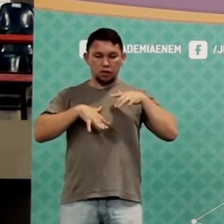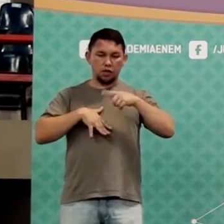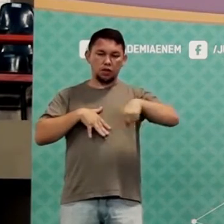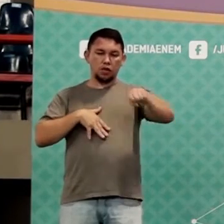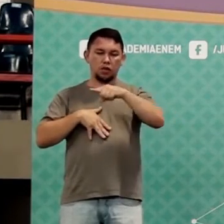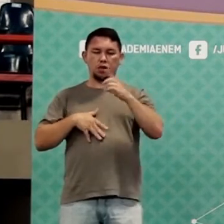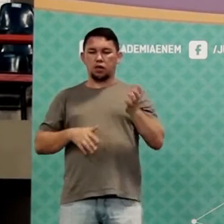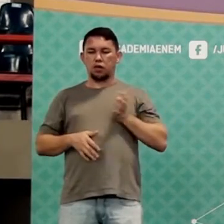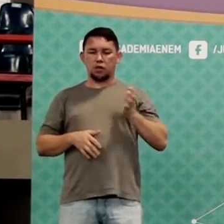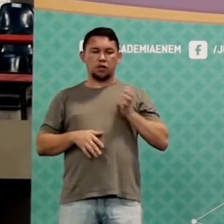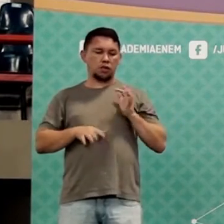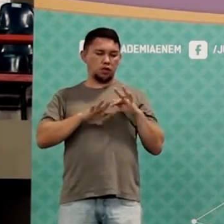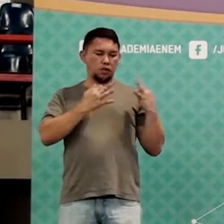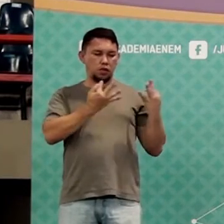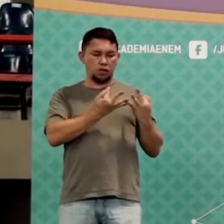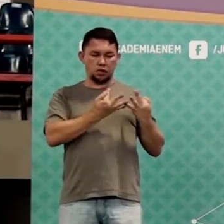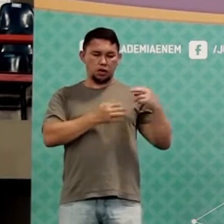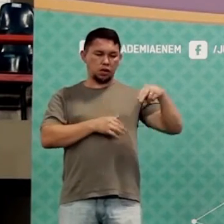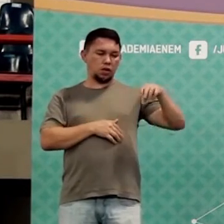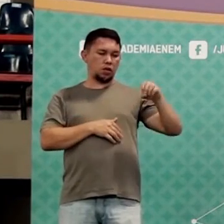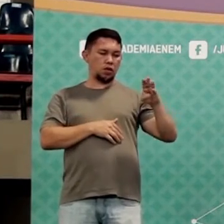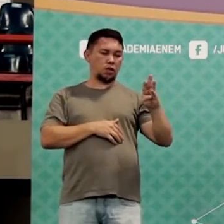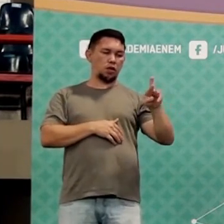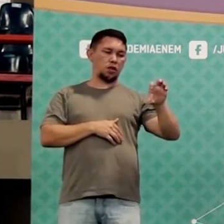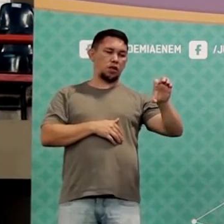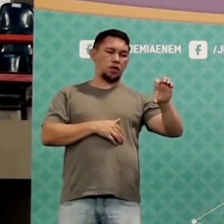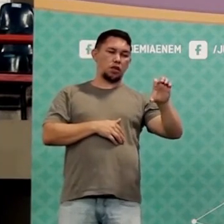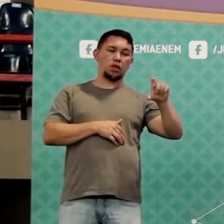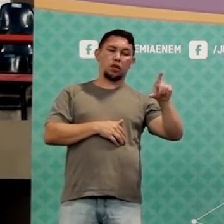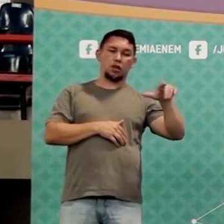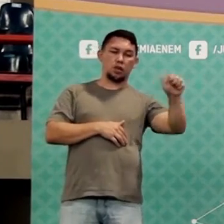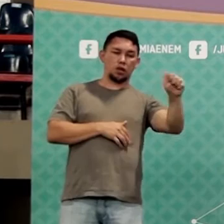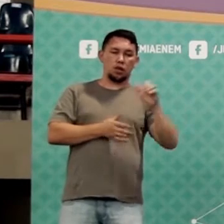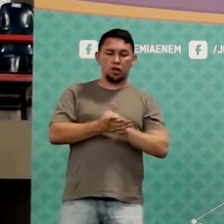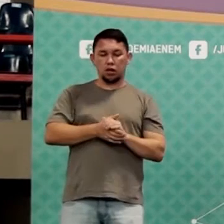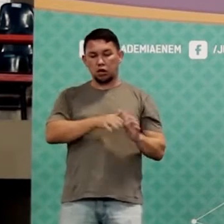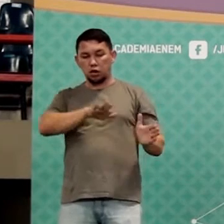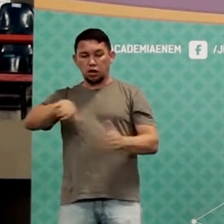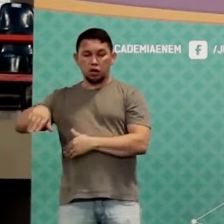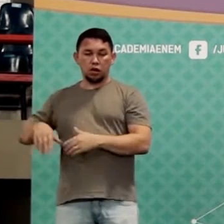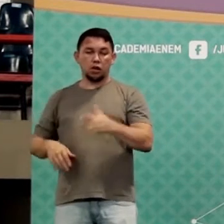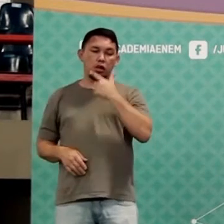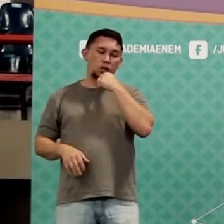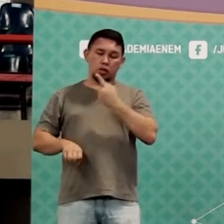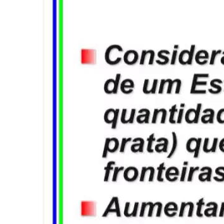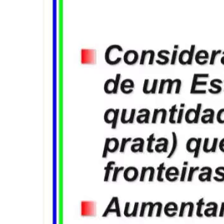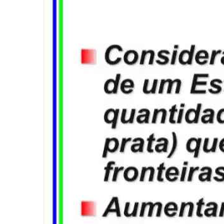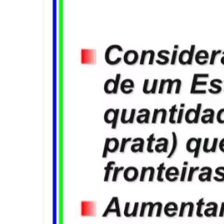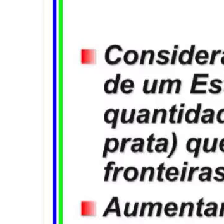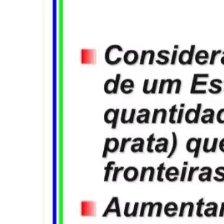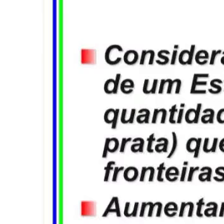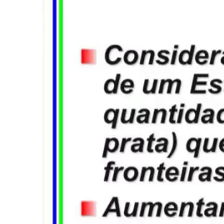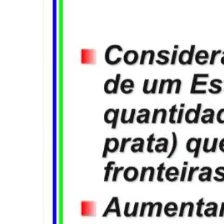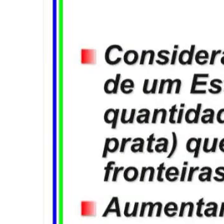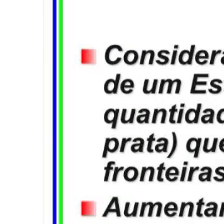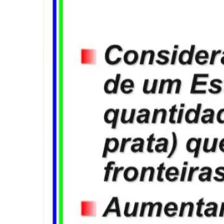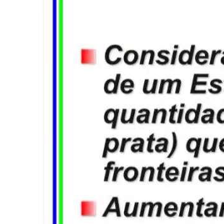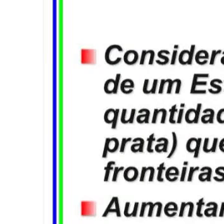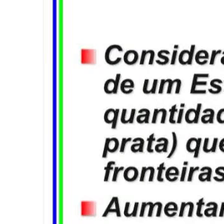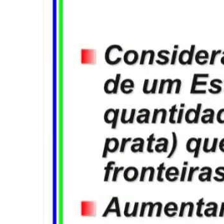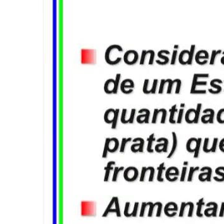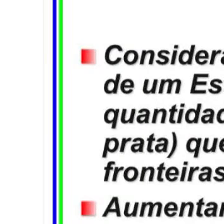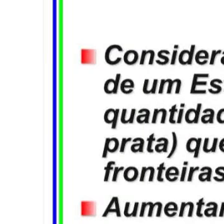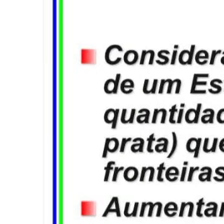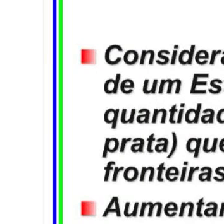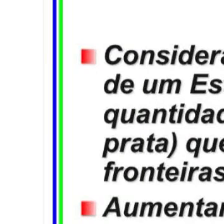nobreza. Quem forma os parlamentos é a nobreza, tá certo? Quem tiver mais ouro e prata é rico.